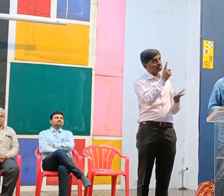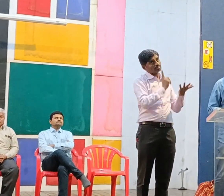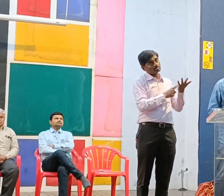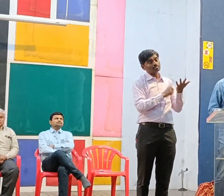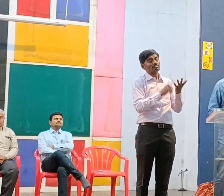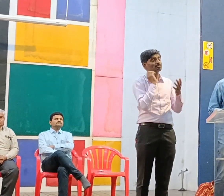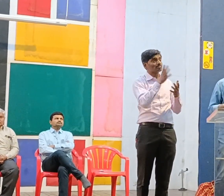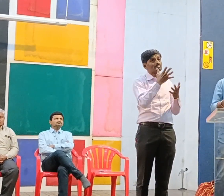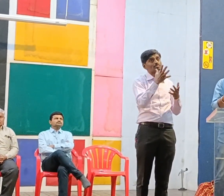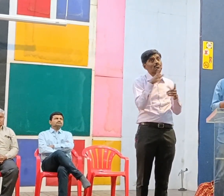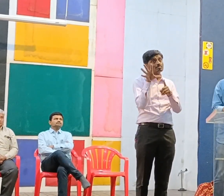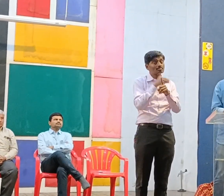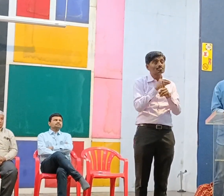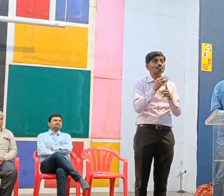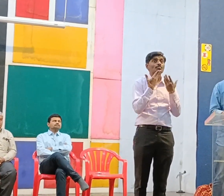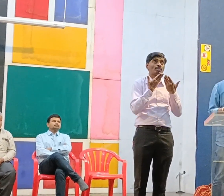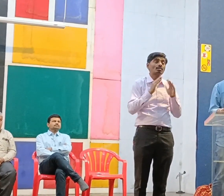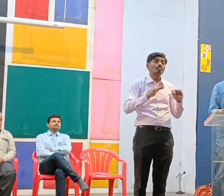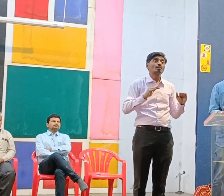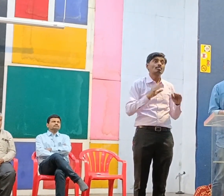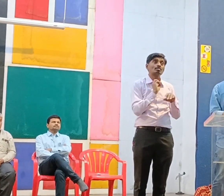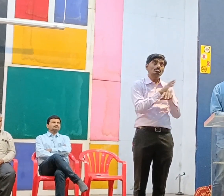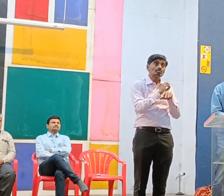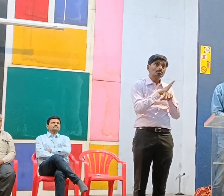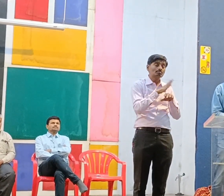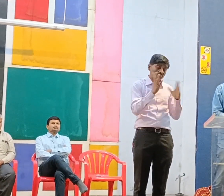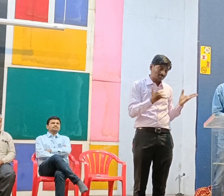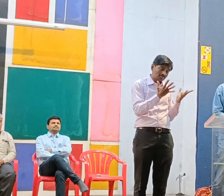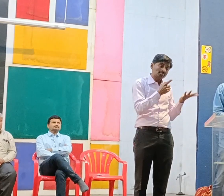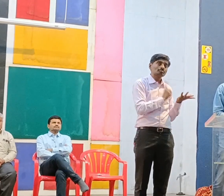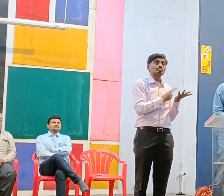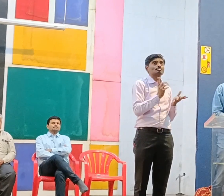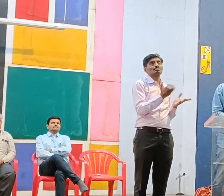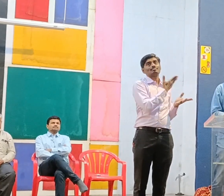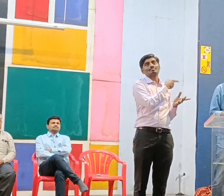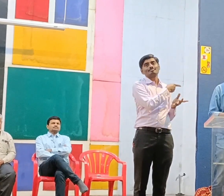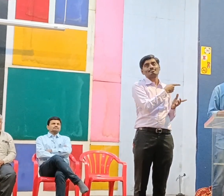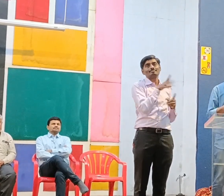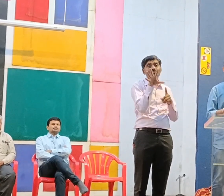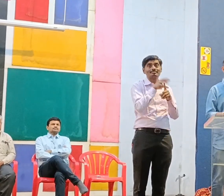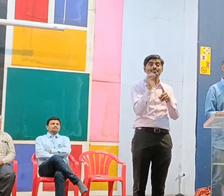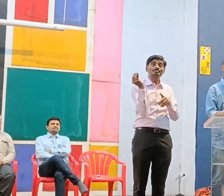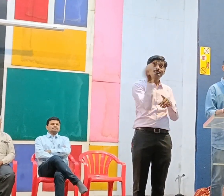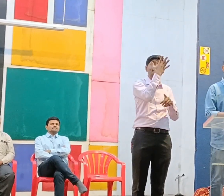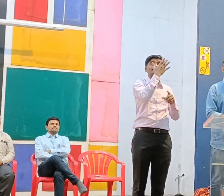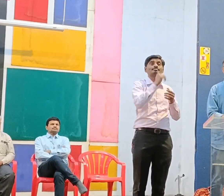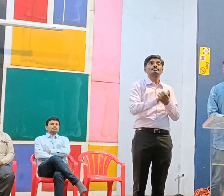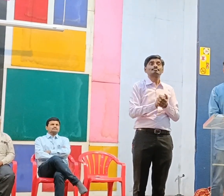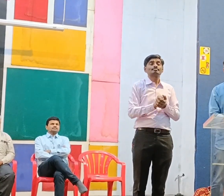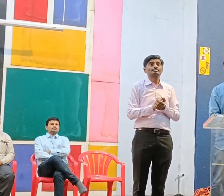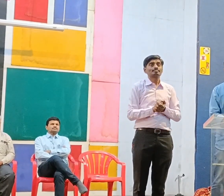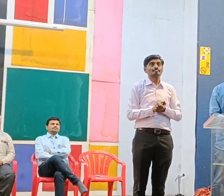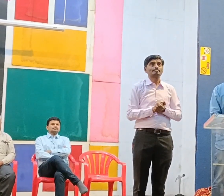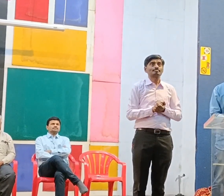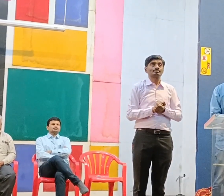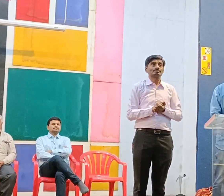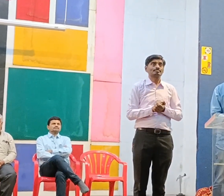બાળકોના શિક્ષક છીએ, તો અમે અમારા વિદ્યાર્થીઓને શા માટે મોટિવેટ ન કરી શકીએ? આ બધા માટે પ્રેરણા હોય